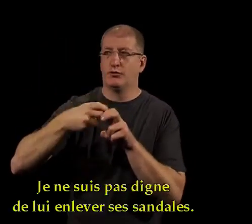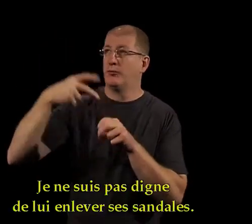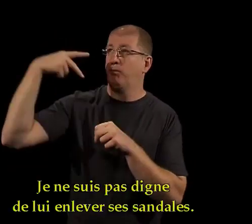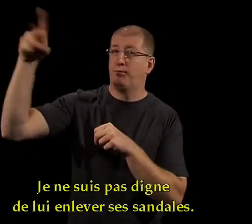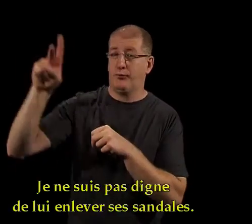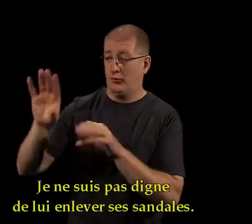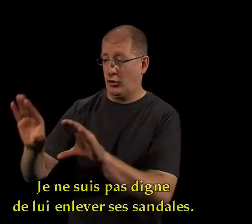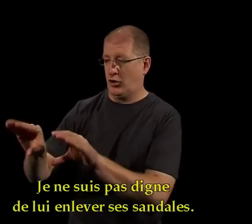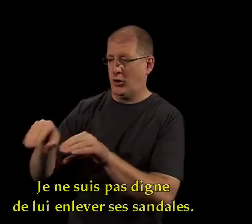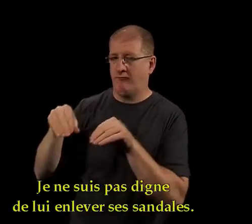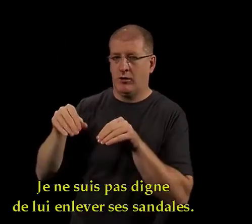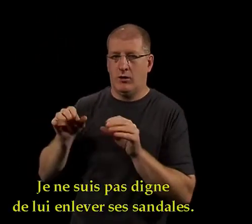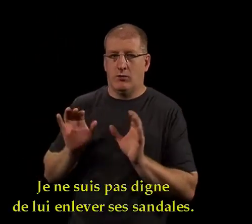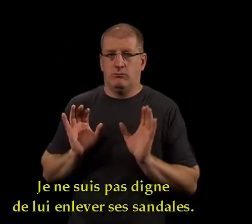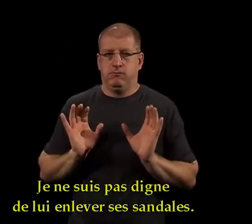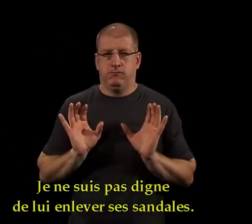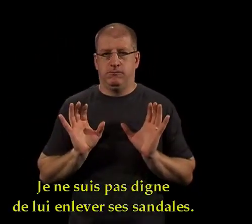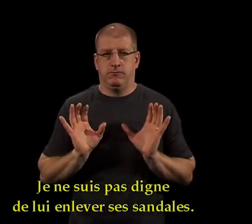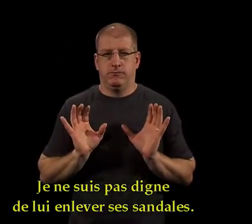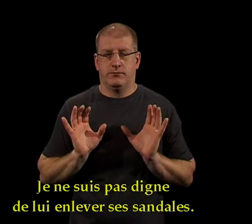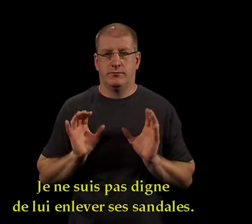Je ne suis pas digne de lui enlever ses sandales.